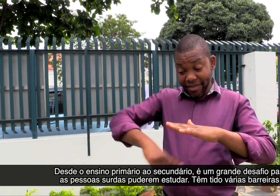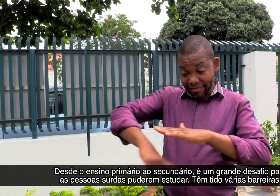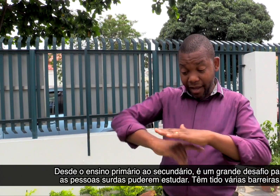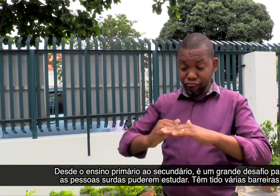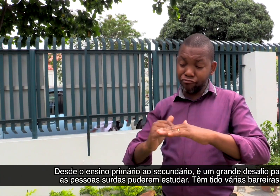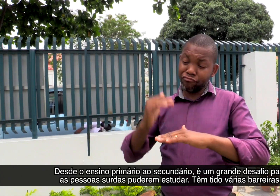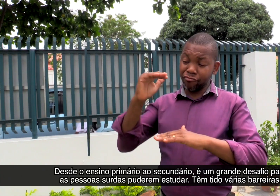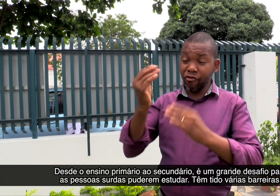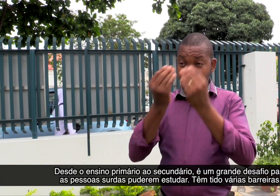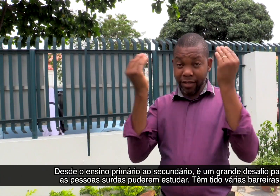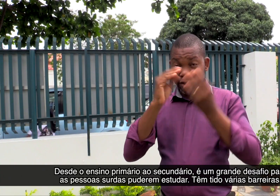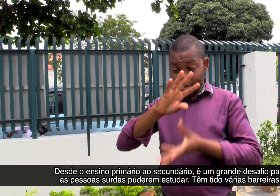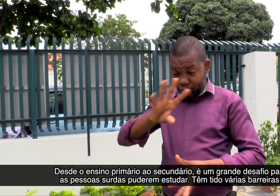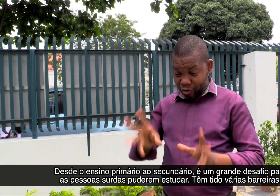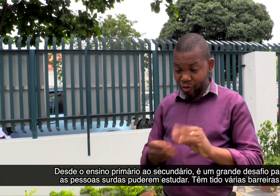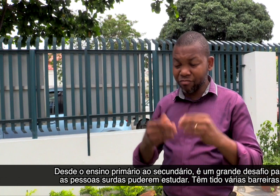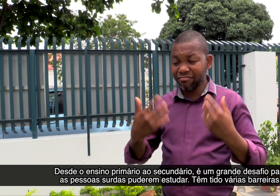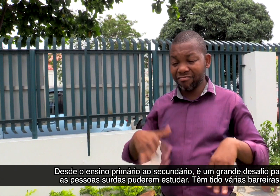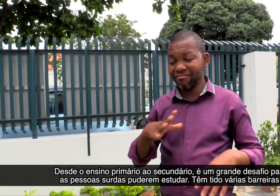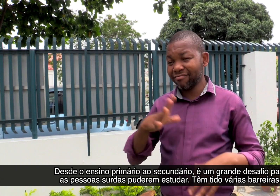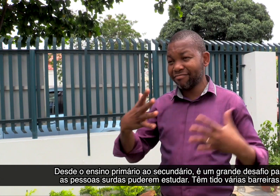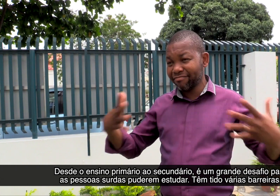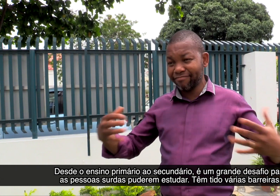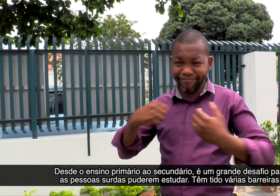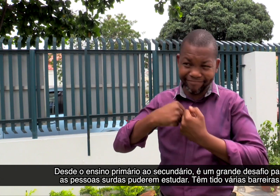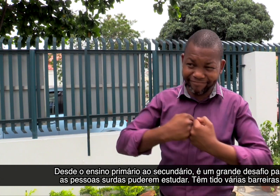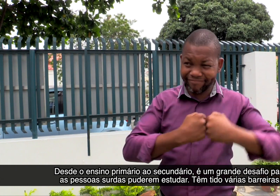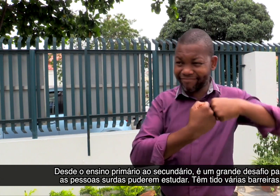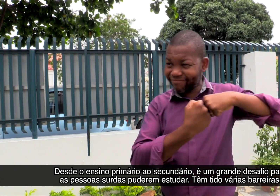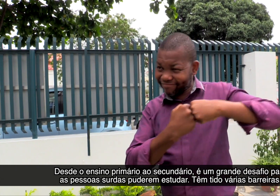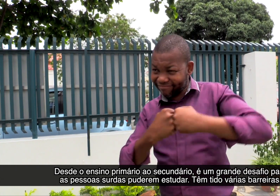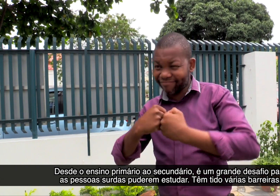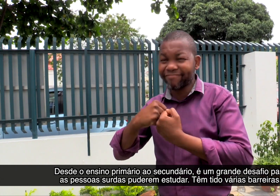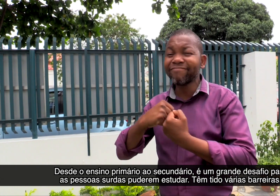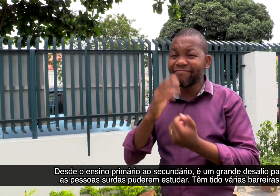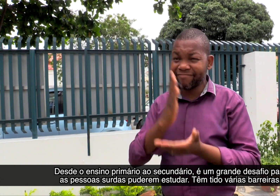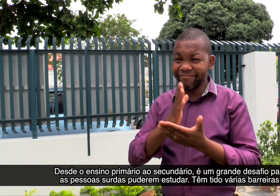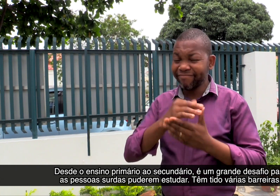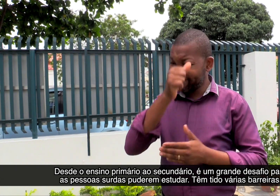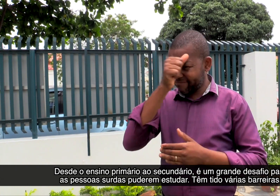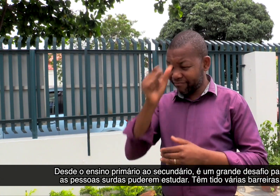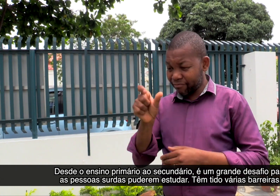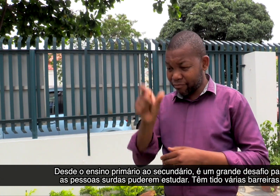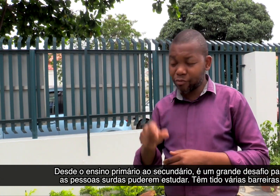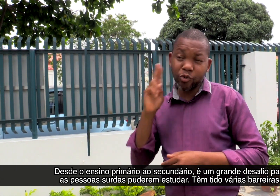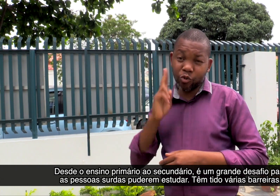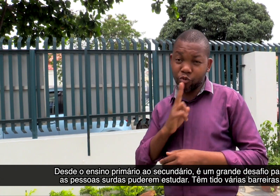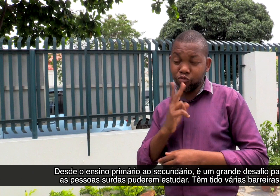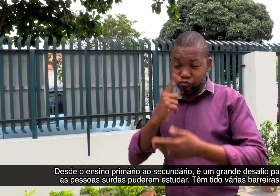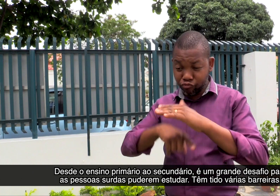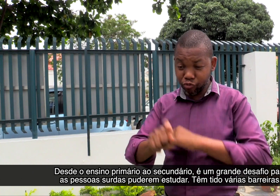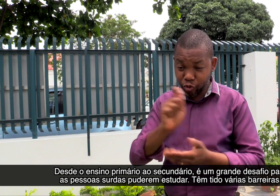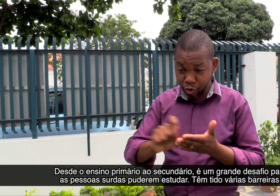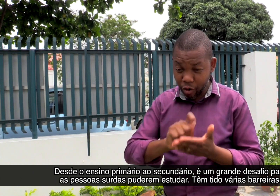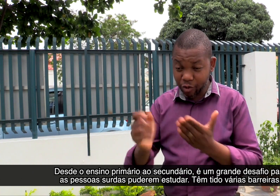Começa pela base, e depois, desde o ensino primário até o ensino secundário, é um grande desafio